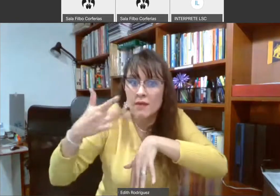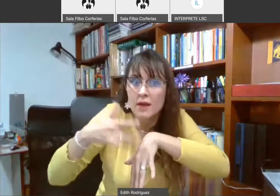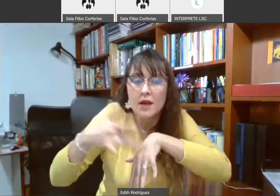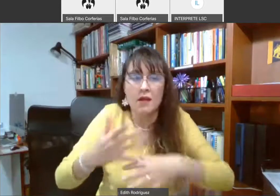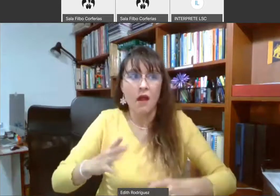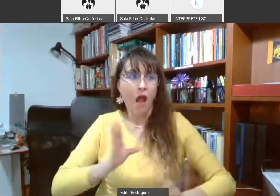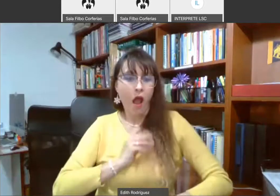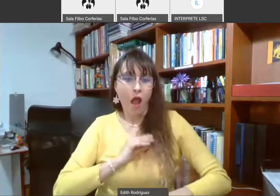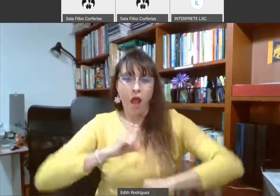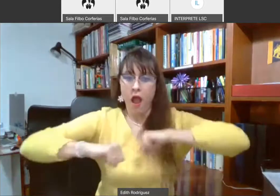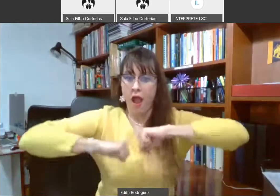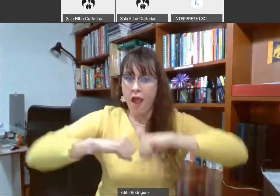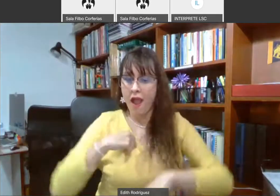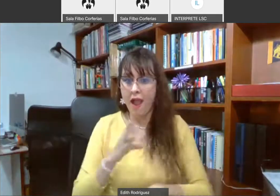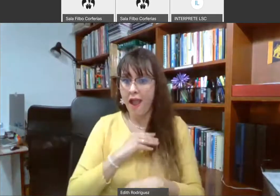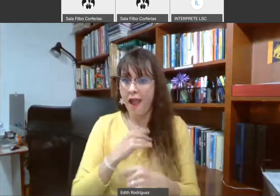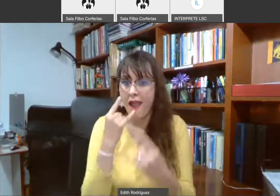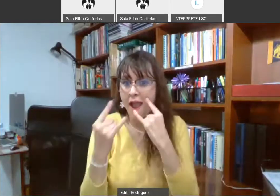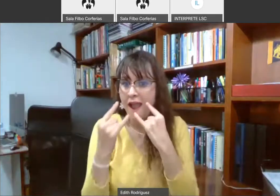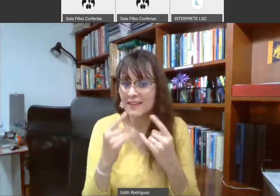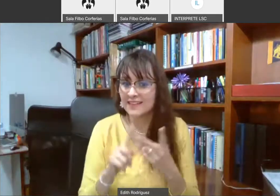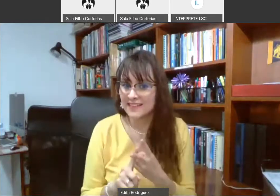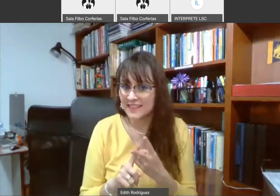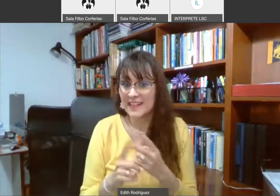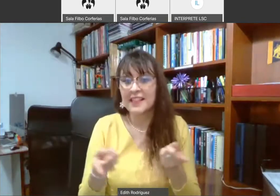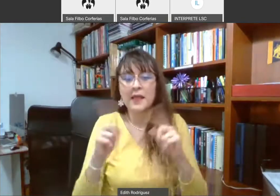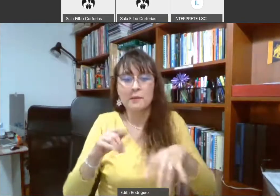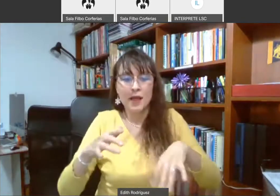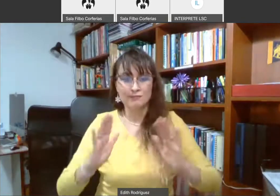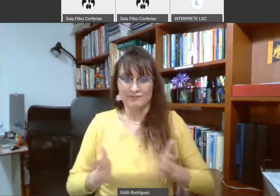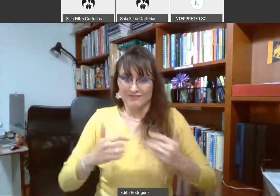importante motivar a la lectura,